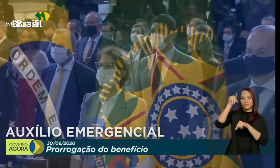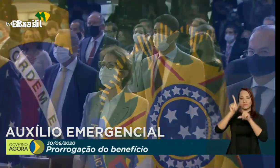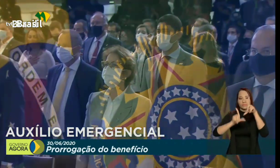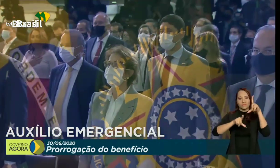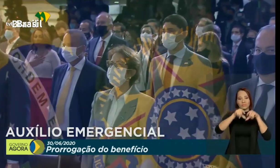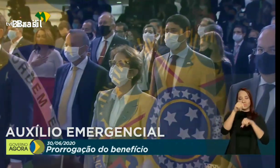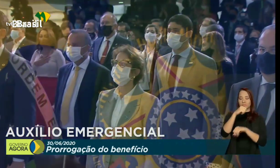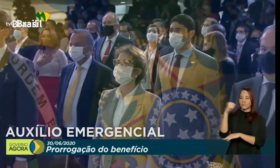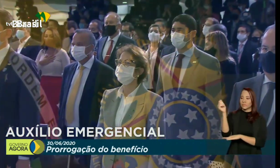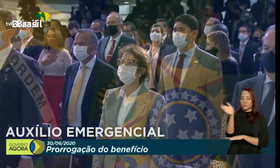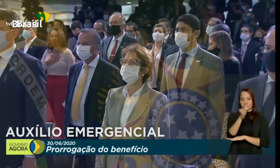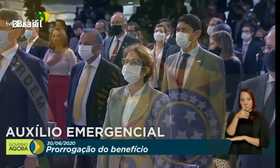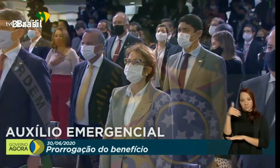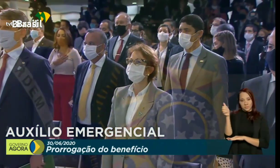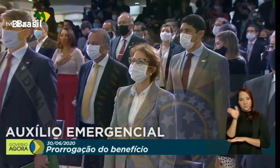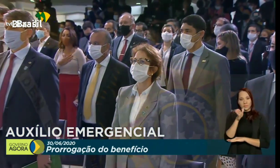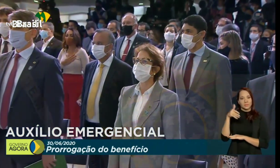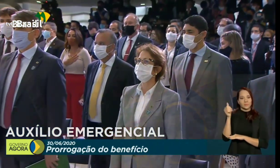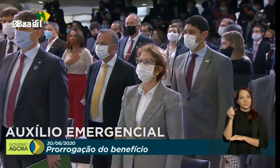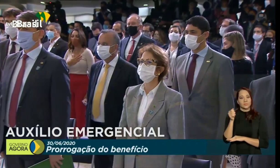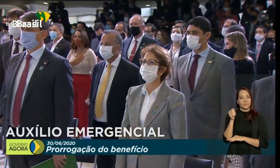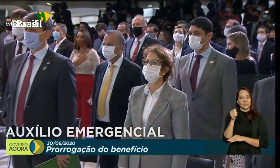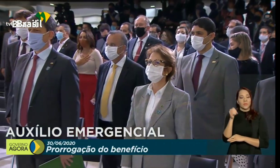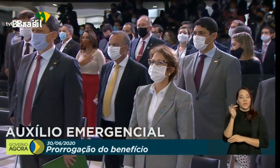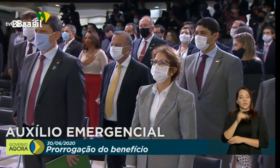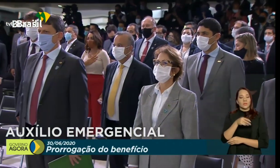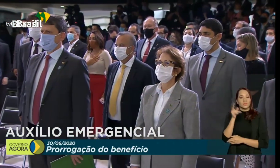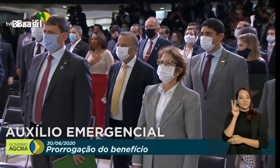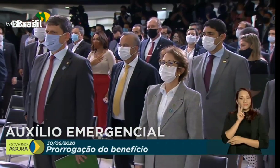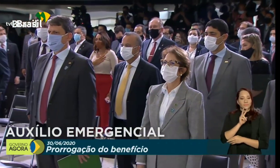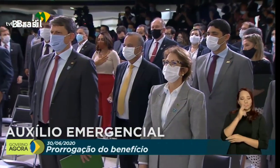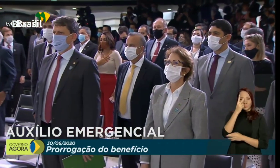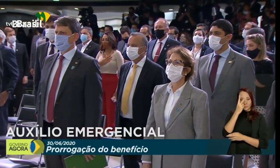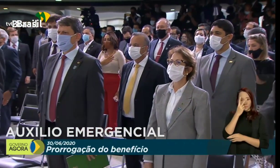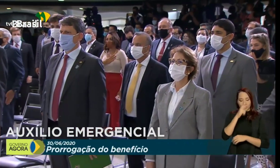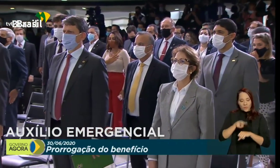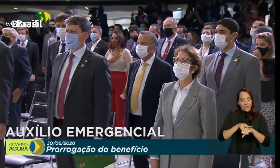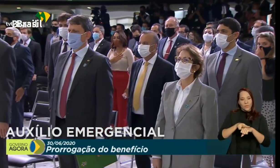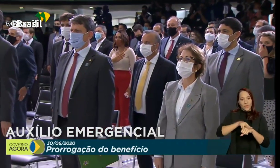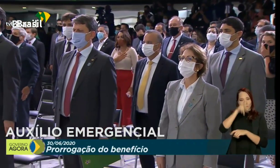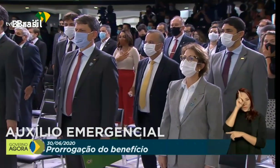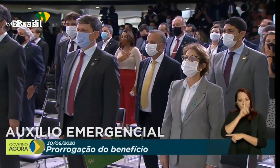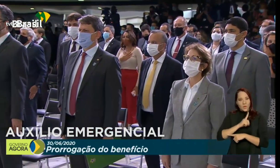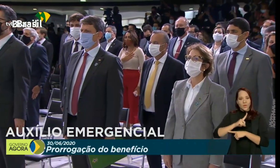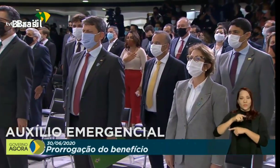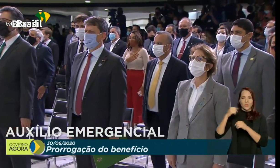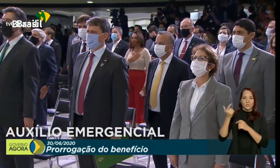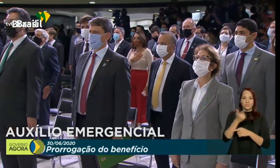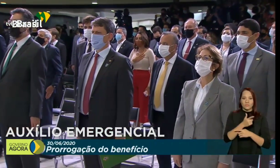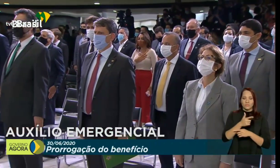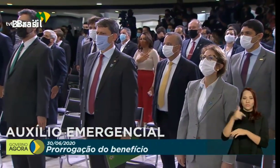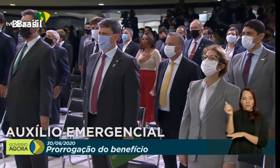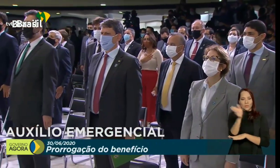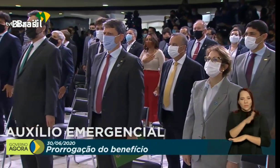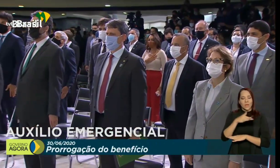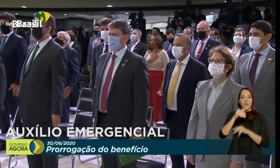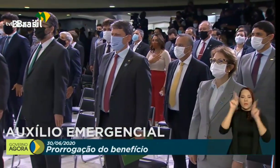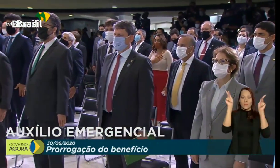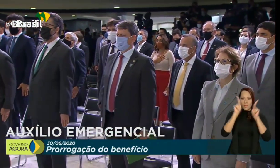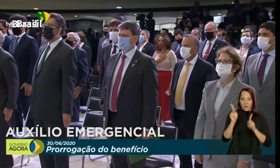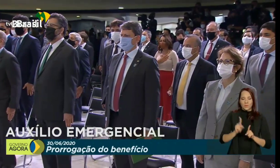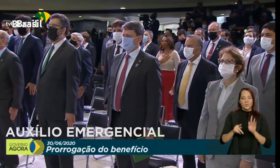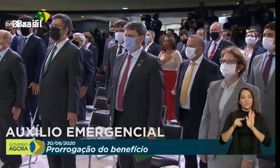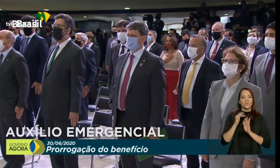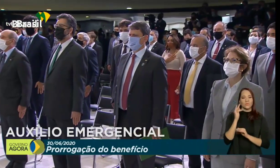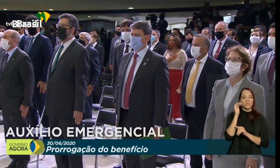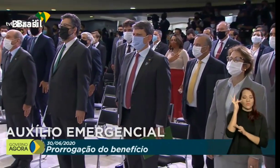símbolo, lá para o teu sentas estrelado. E diga o verde louro desta flora,